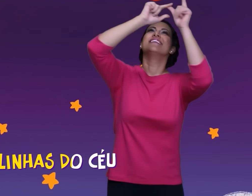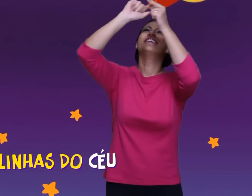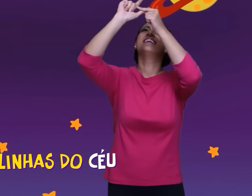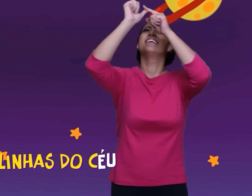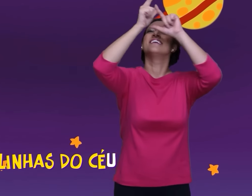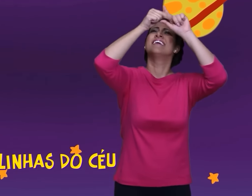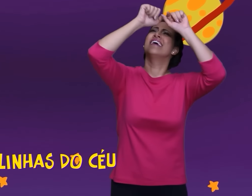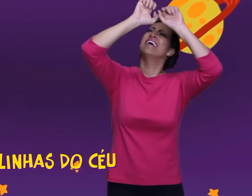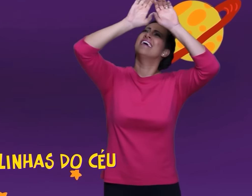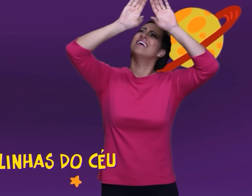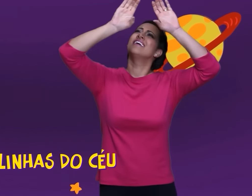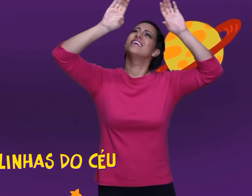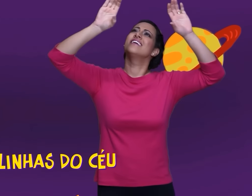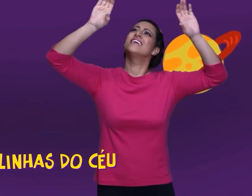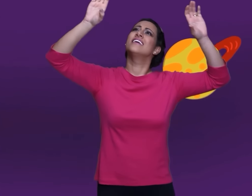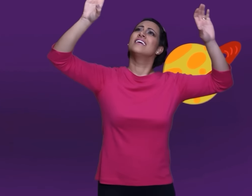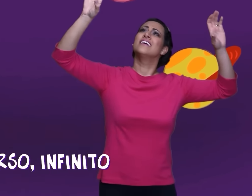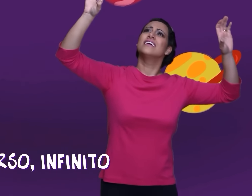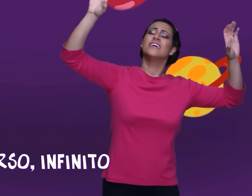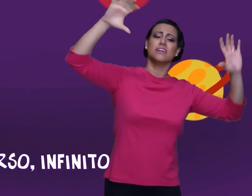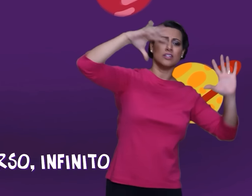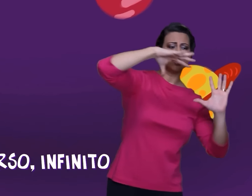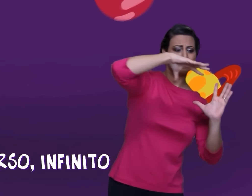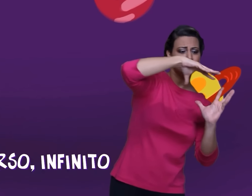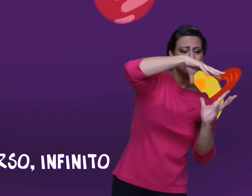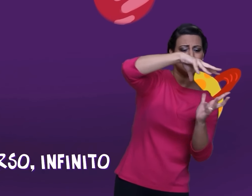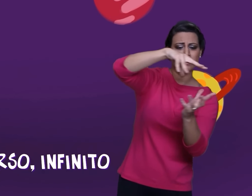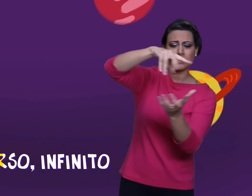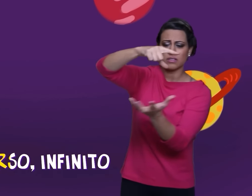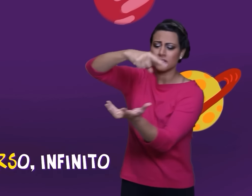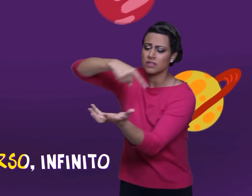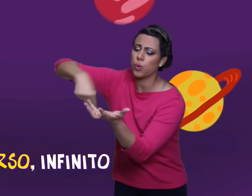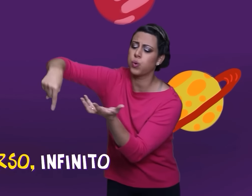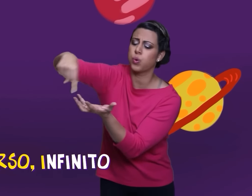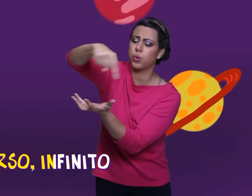do céu, no universo